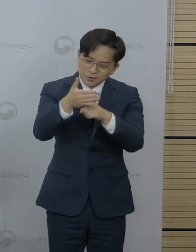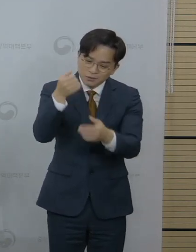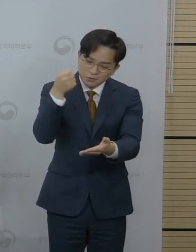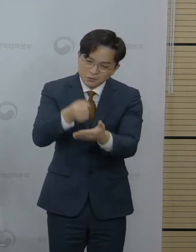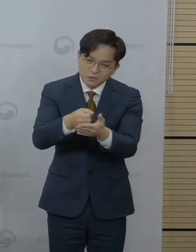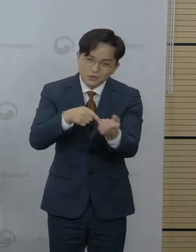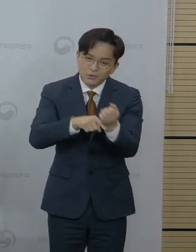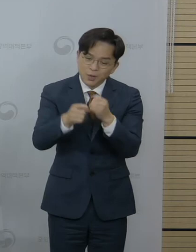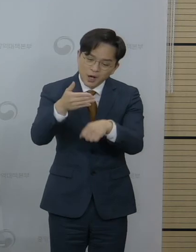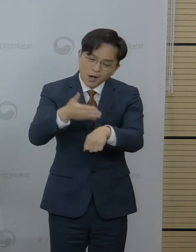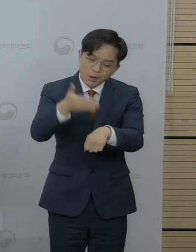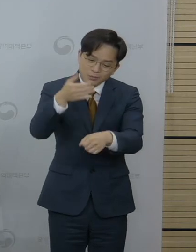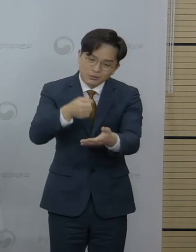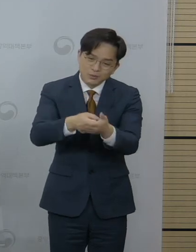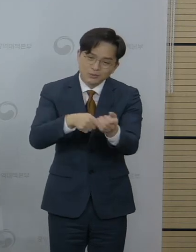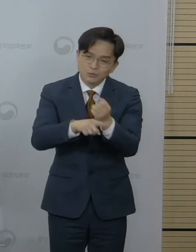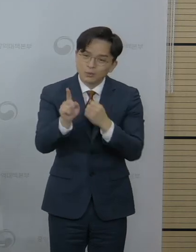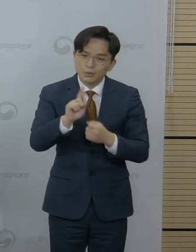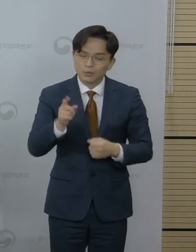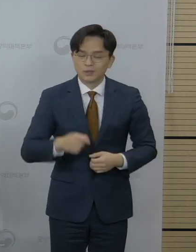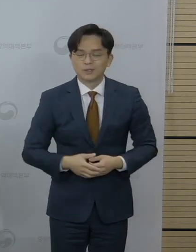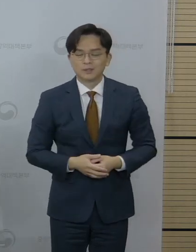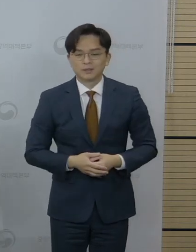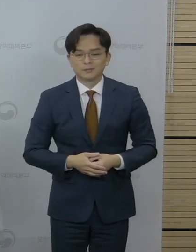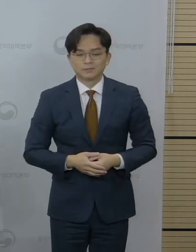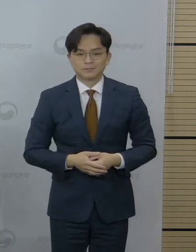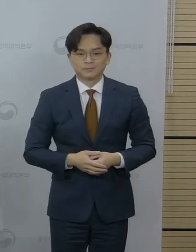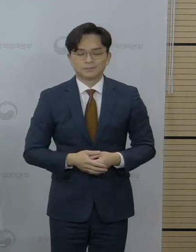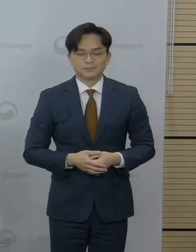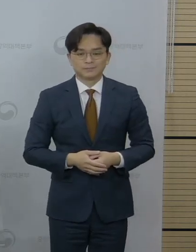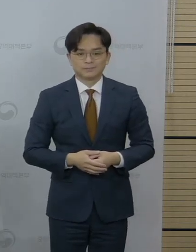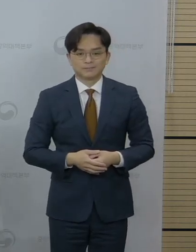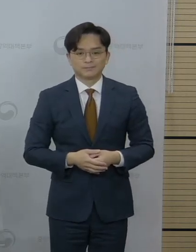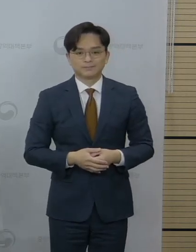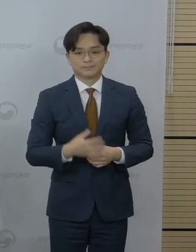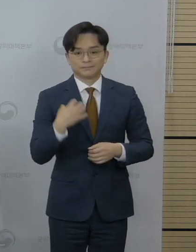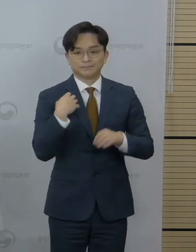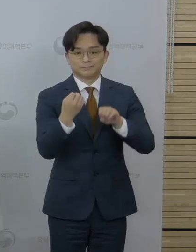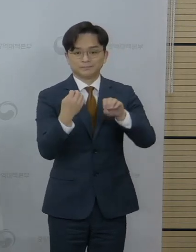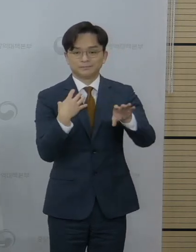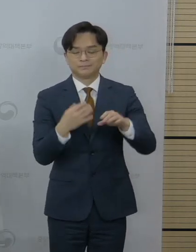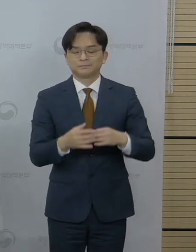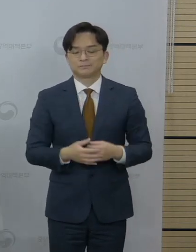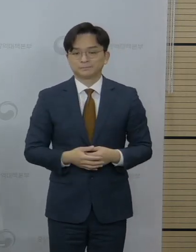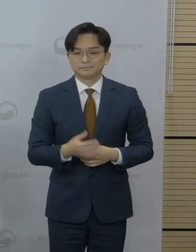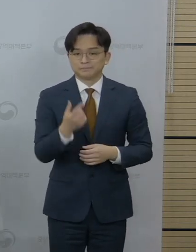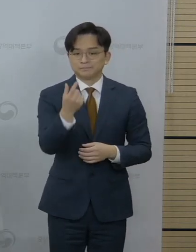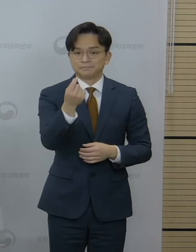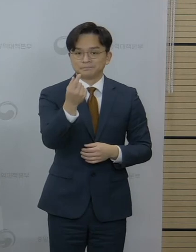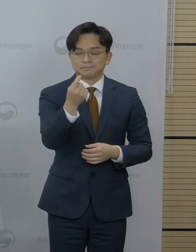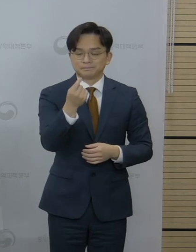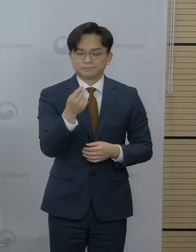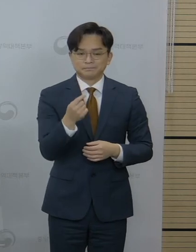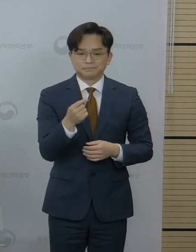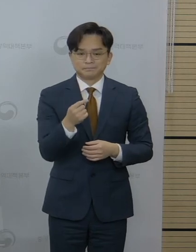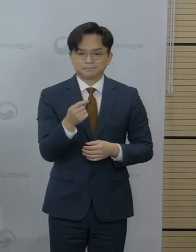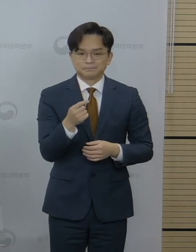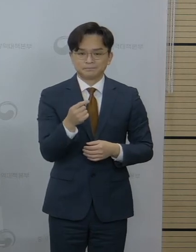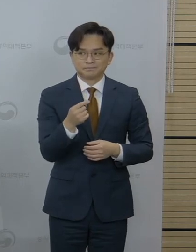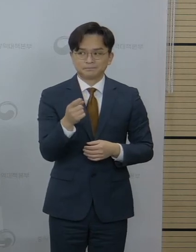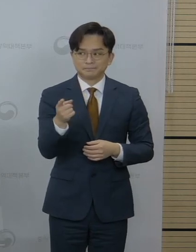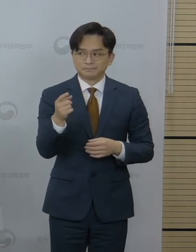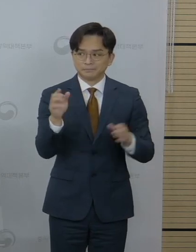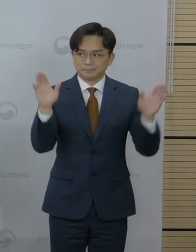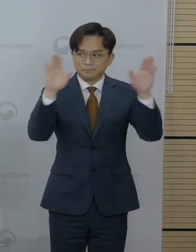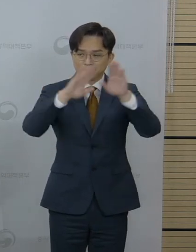네, 이 부분과 관련해서는 저희 방대본도 같이 조치 사항에 대해서